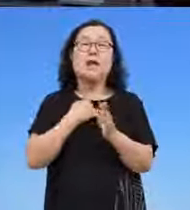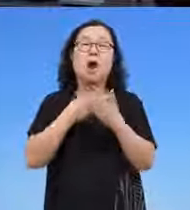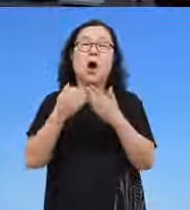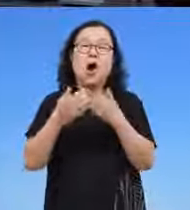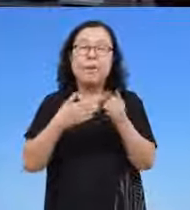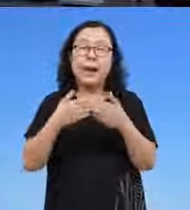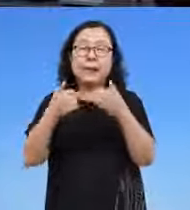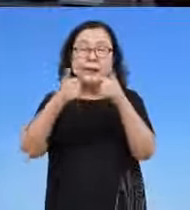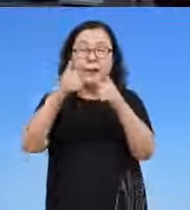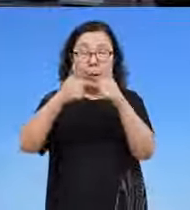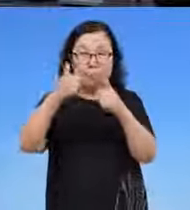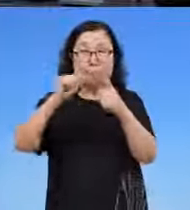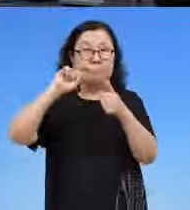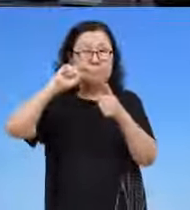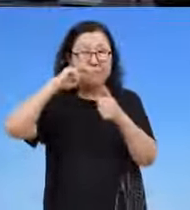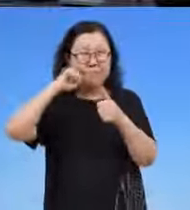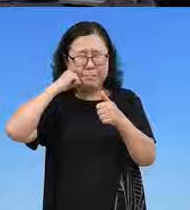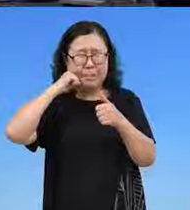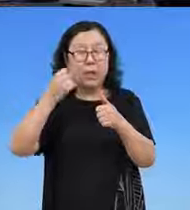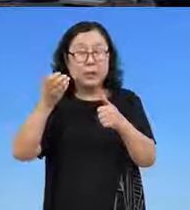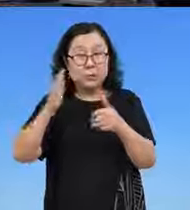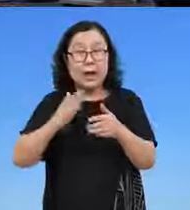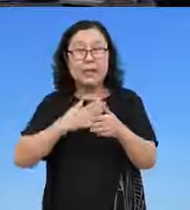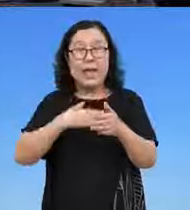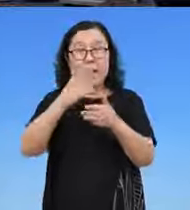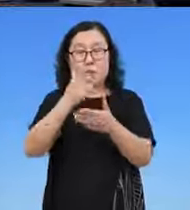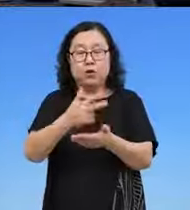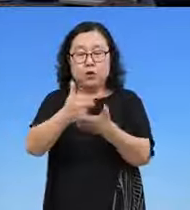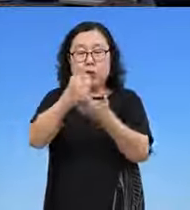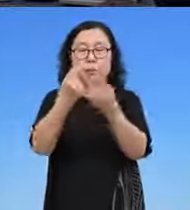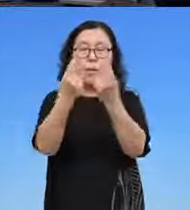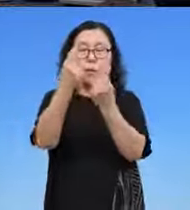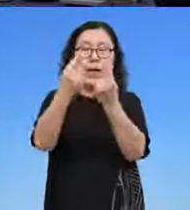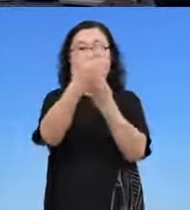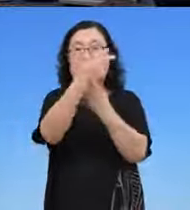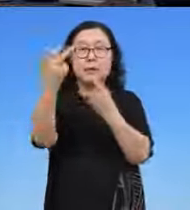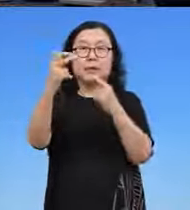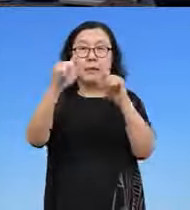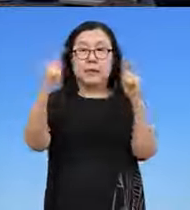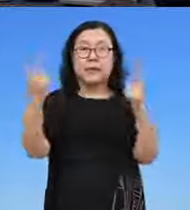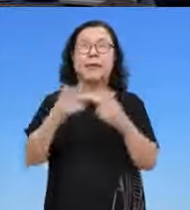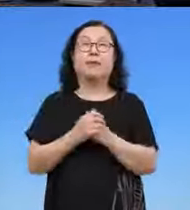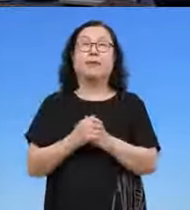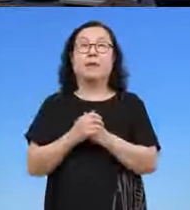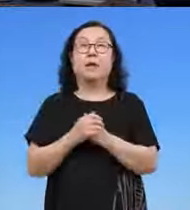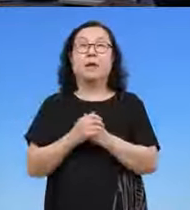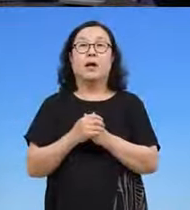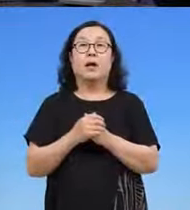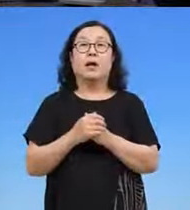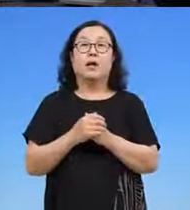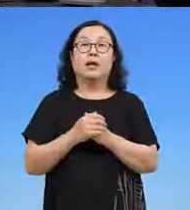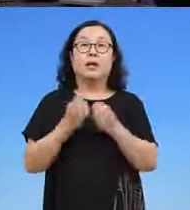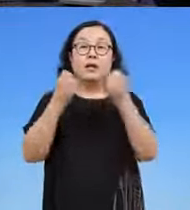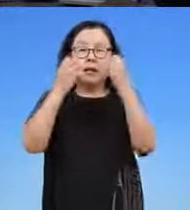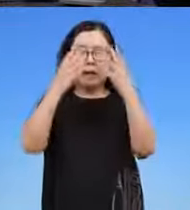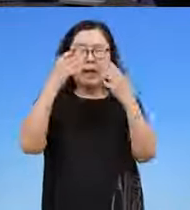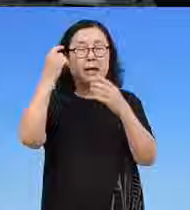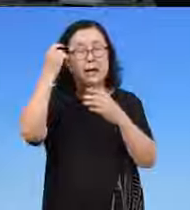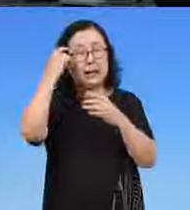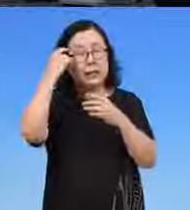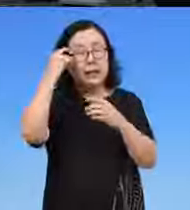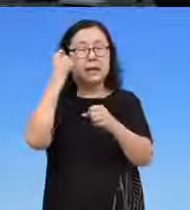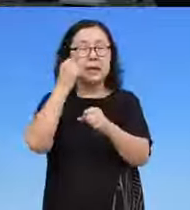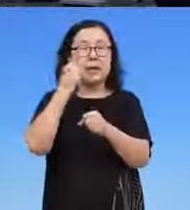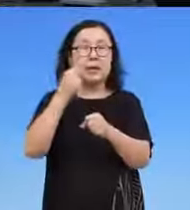힘겨워도 내 주님보다 크지 않네. 이 믿음이 작동이 되니까 이제 그 유연함이 나타나는데요, 그 창의적인 이 가사를